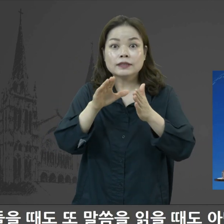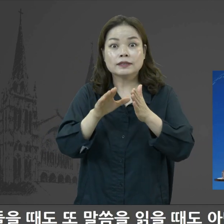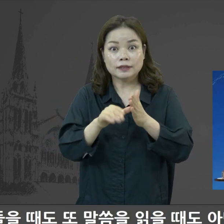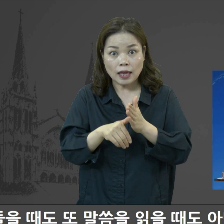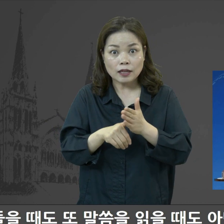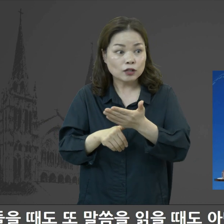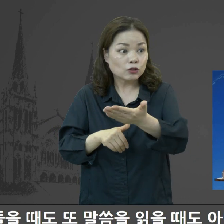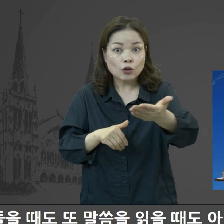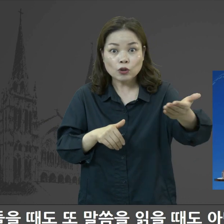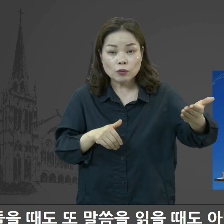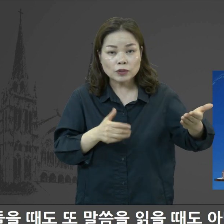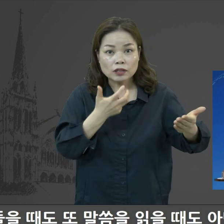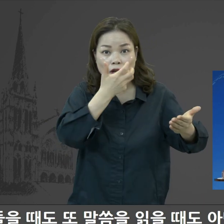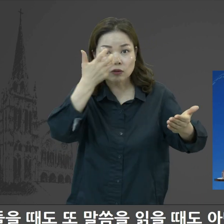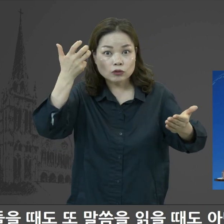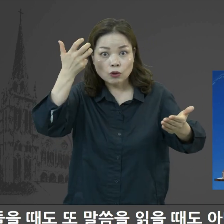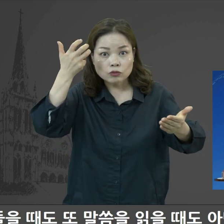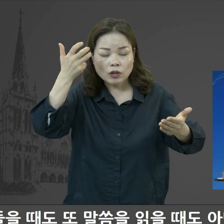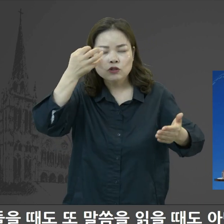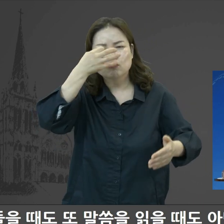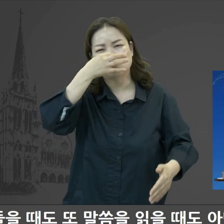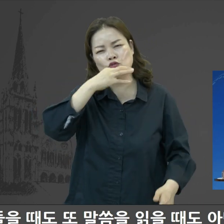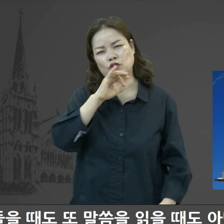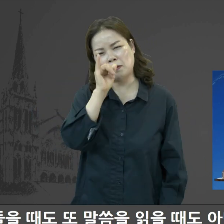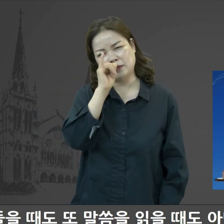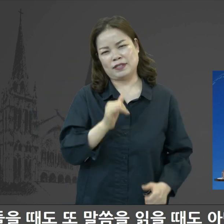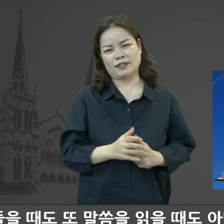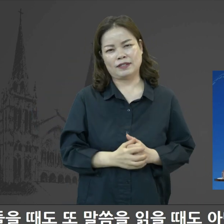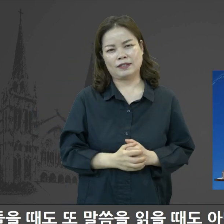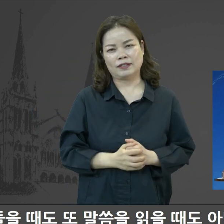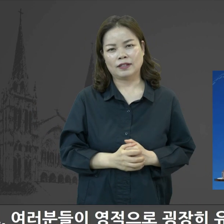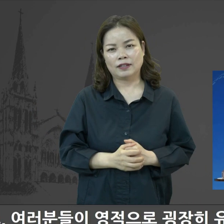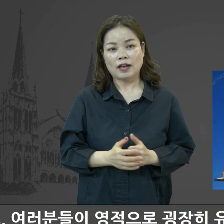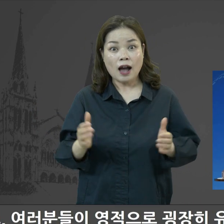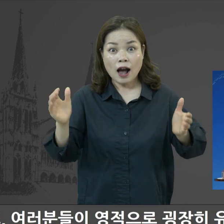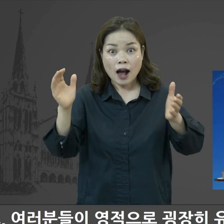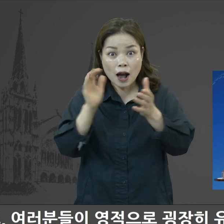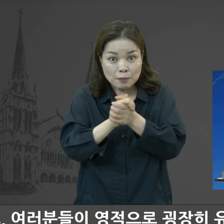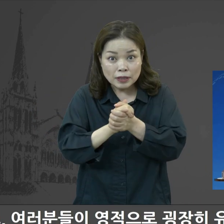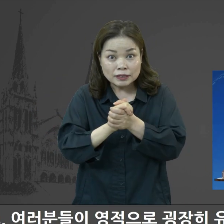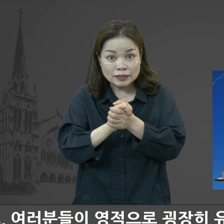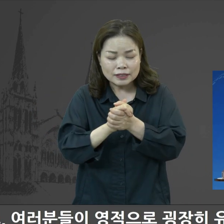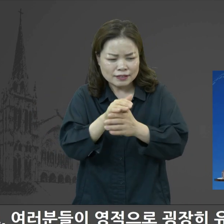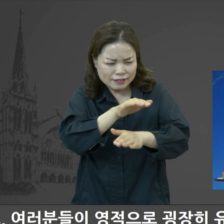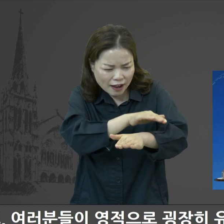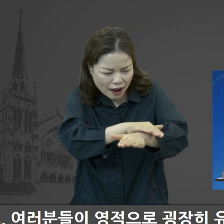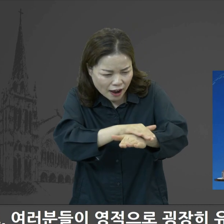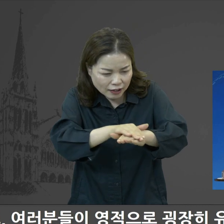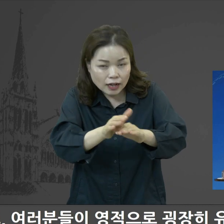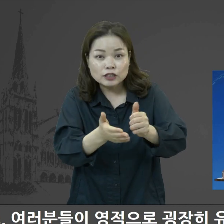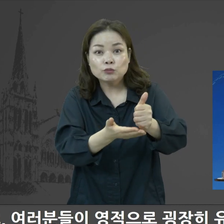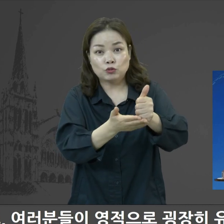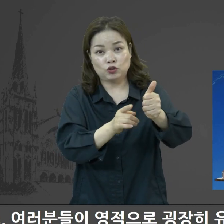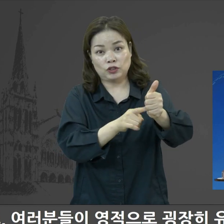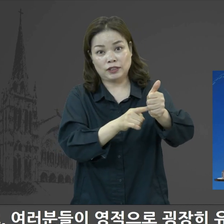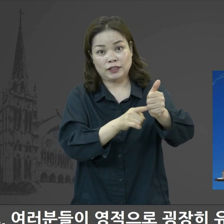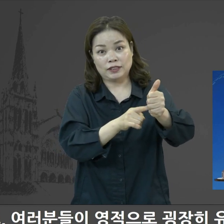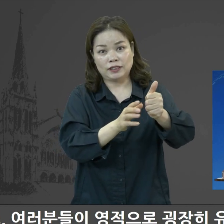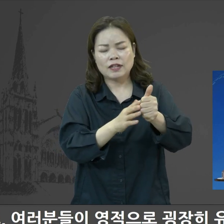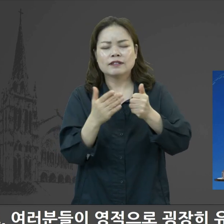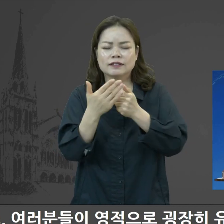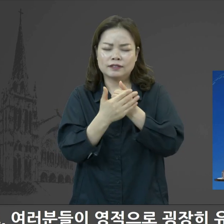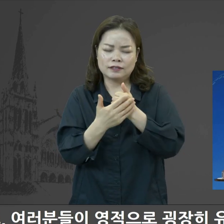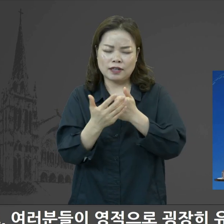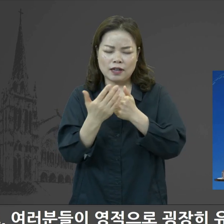때요, 여러분들이 영적으로 굉장히 유익함이 있습니다. 그래서 아멘을 정말 잘하시는 분이요, 정말